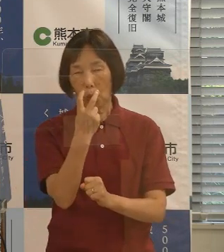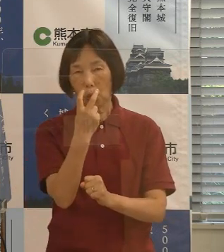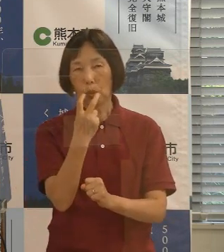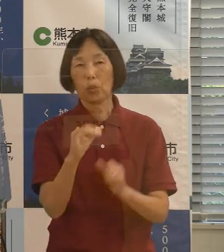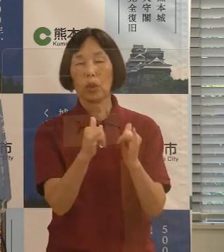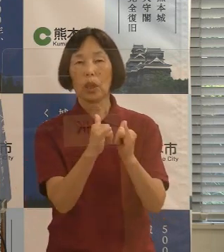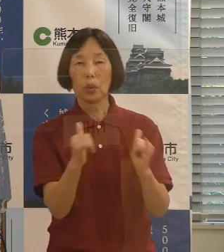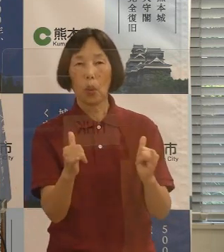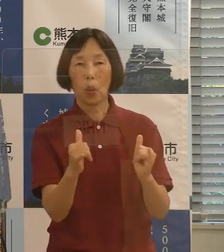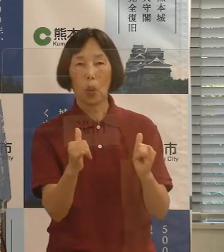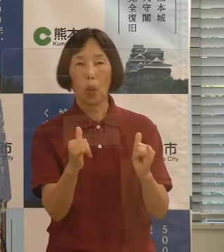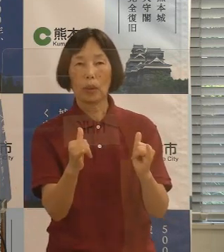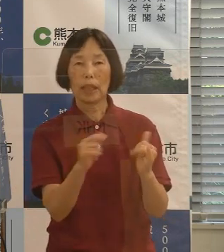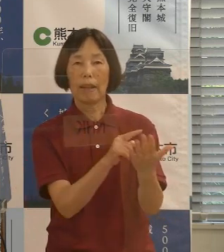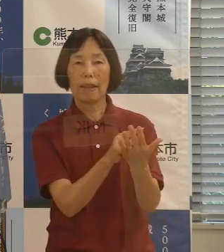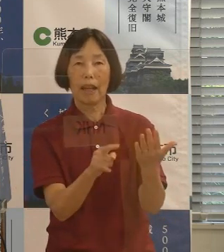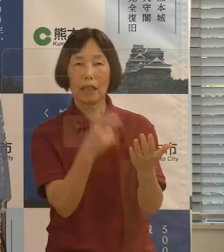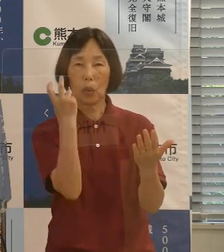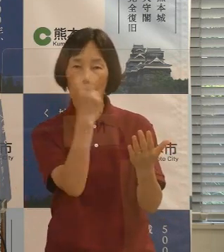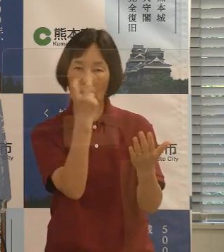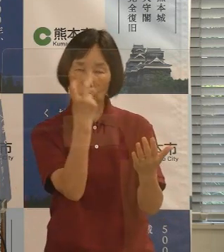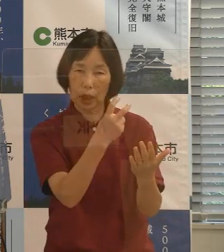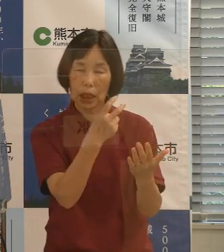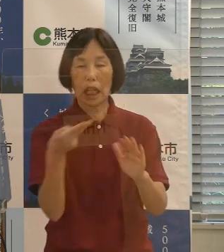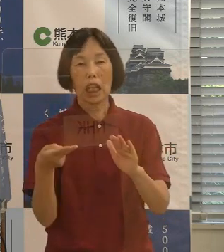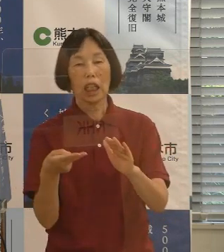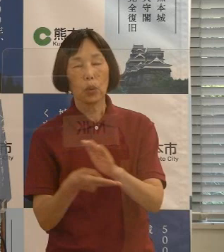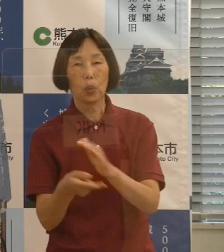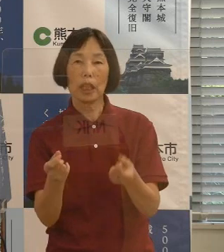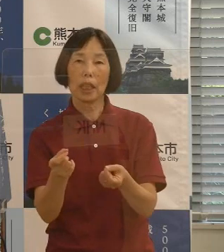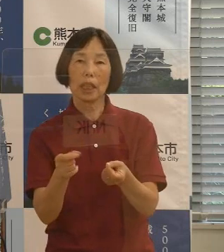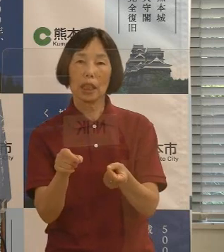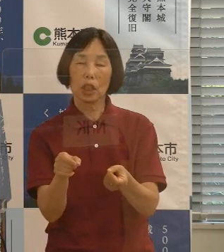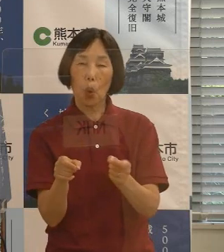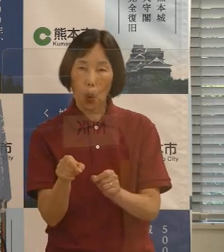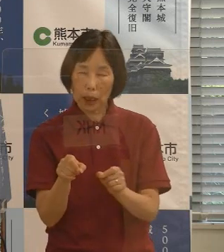ろいろな確認であるとか、それから入院のための調整であるとか